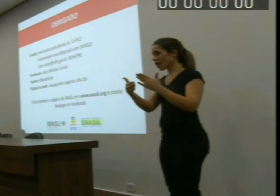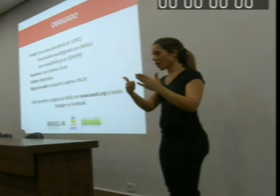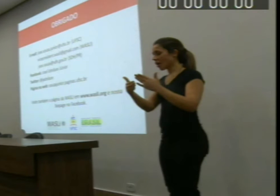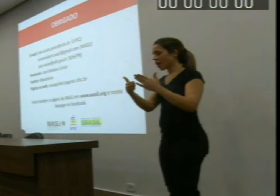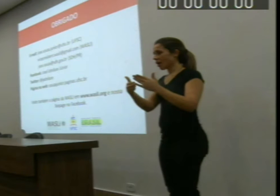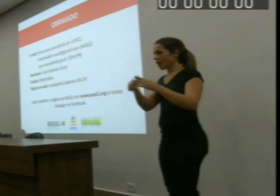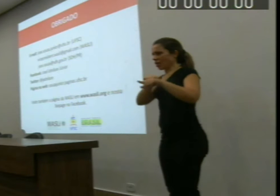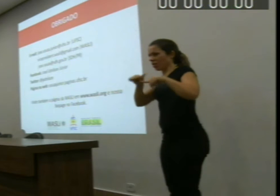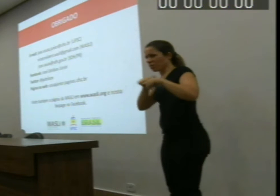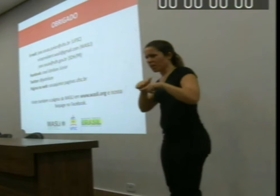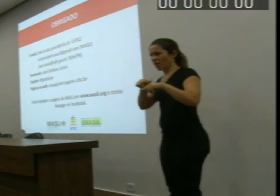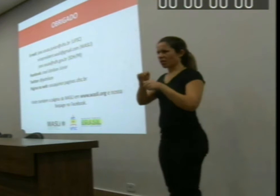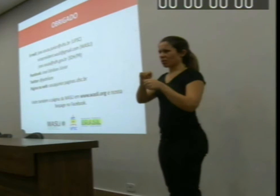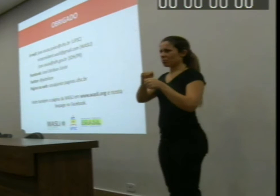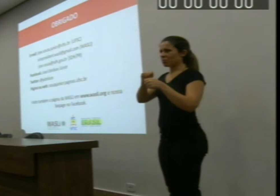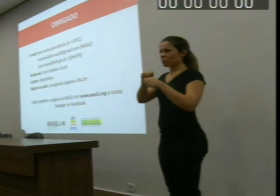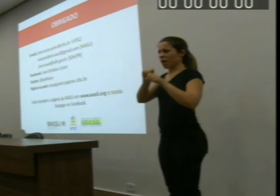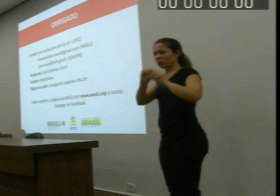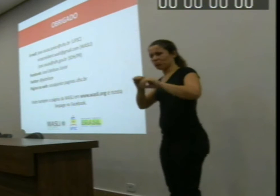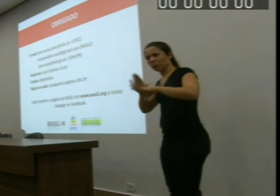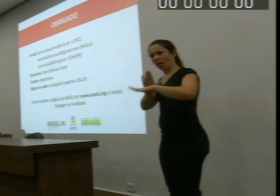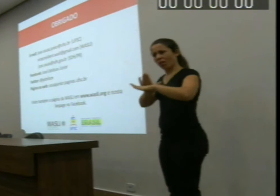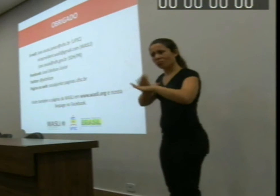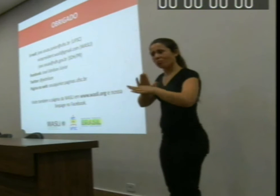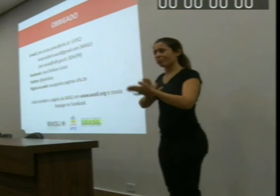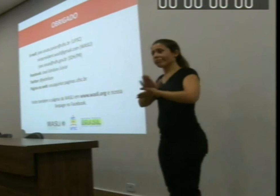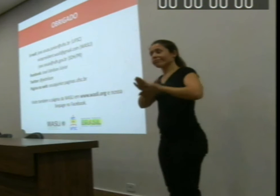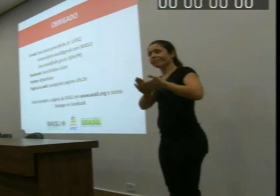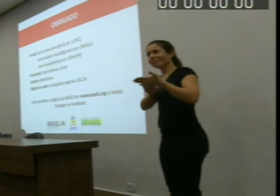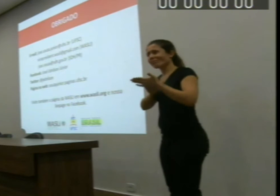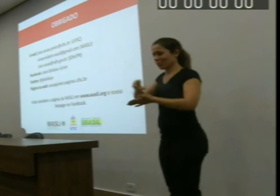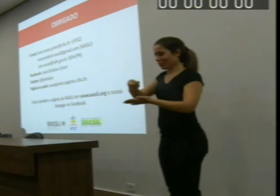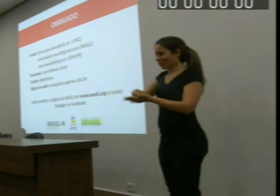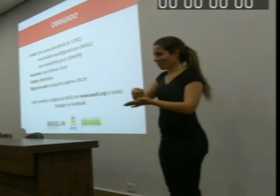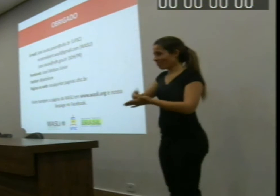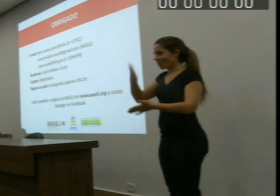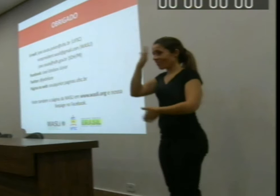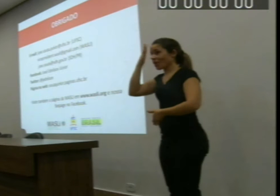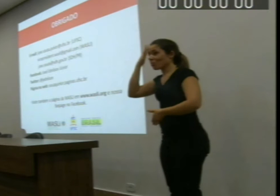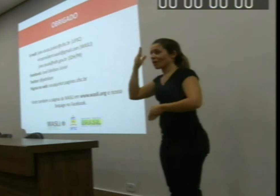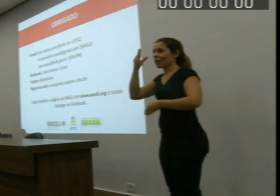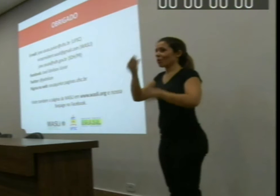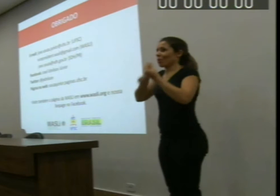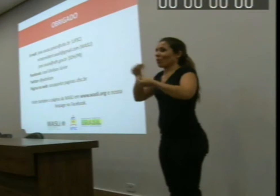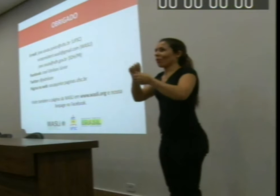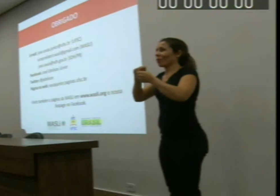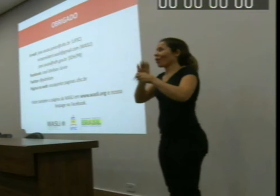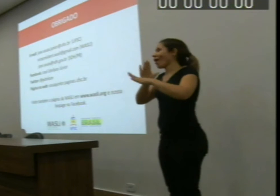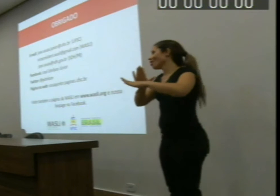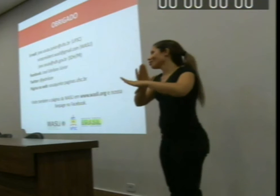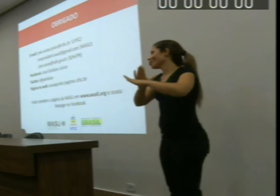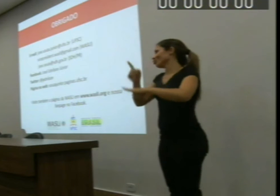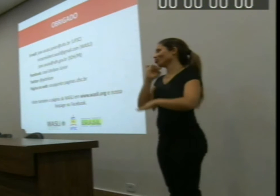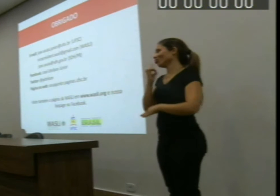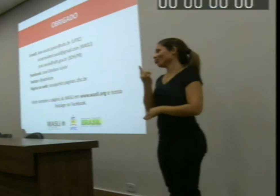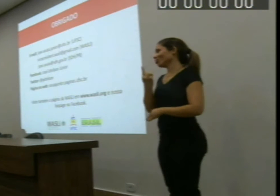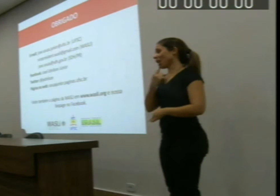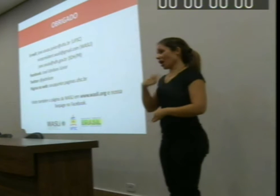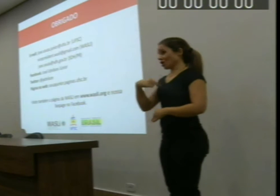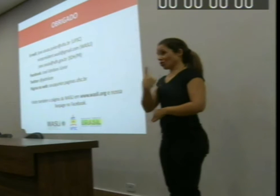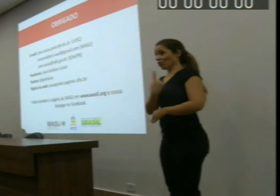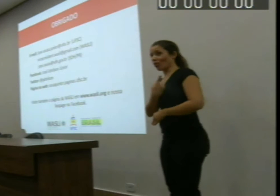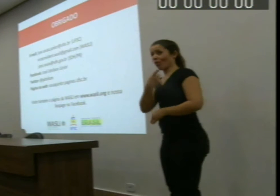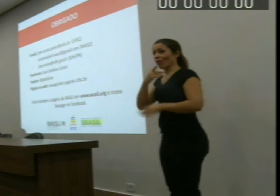trabalho e isso Às vezes a gente fica como como pai como mãe sem saber para quem